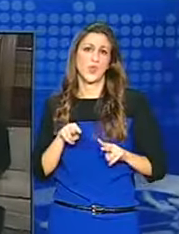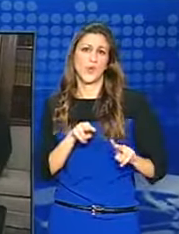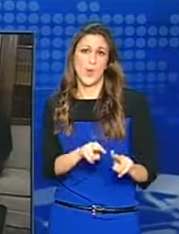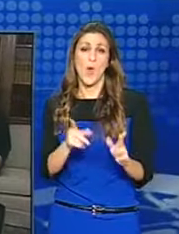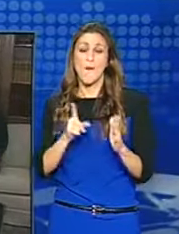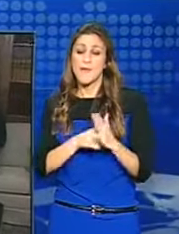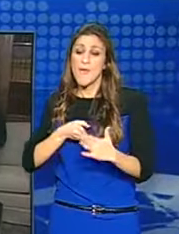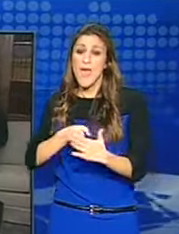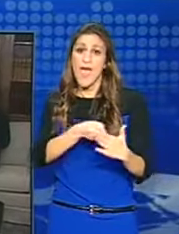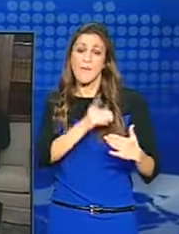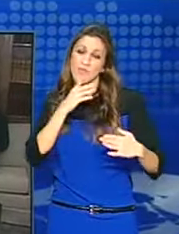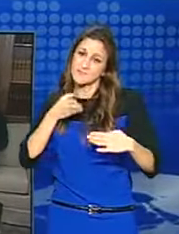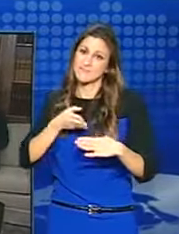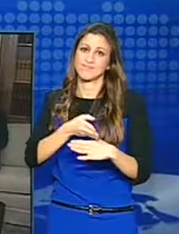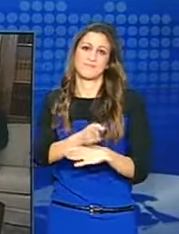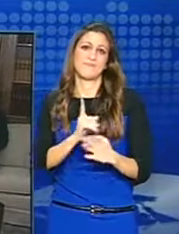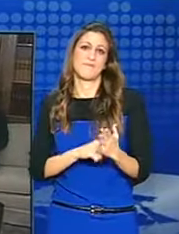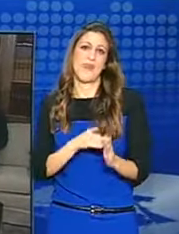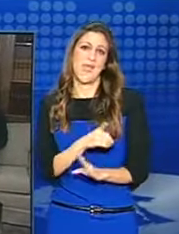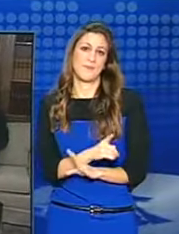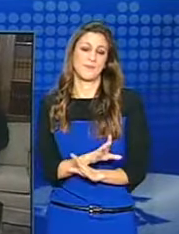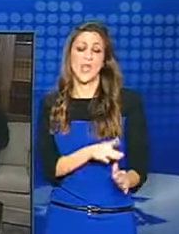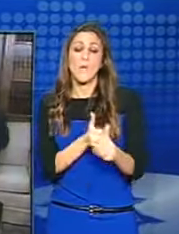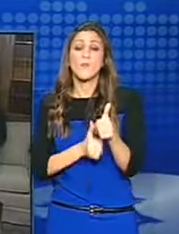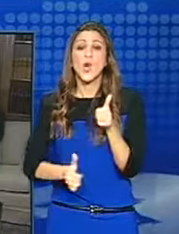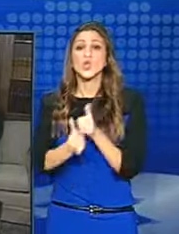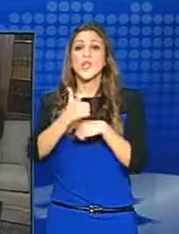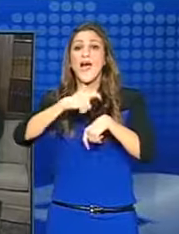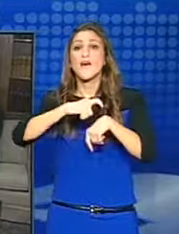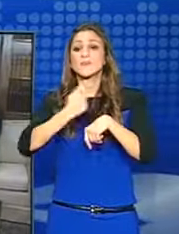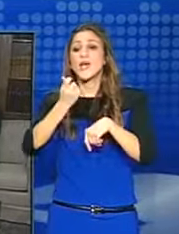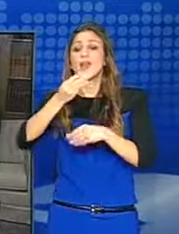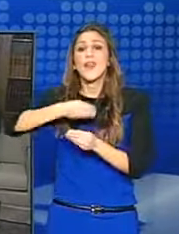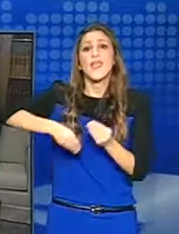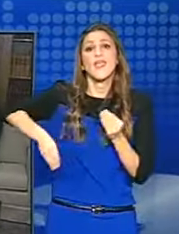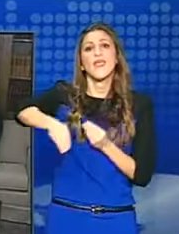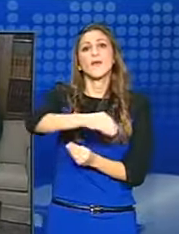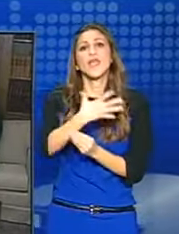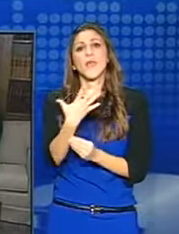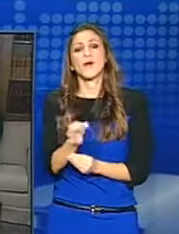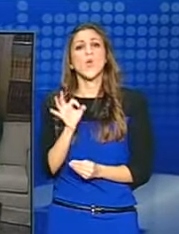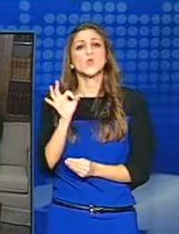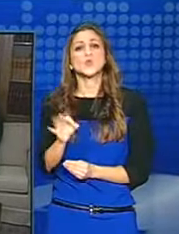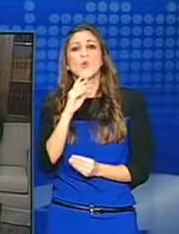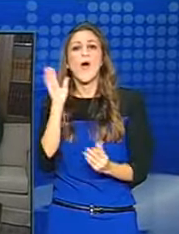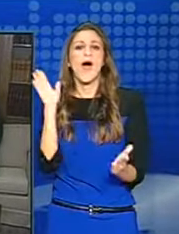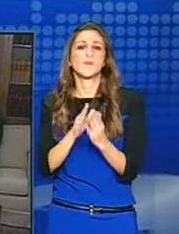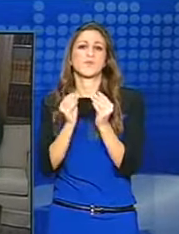ξεπεράσουμε δυσκολίες και εμπόδια και έδωσε προτεραιότητα στην ενίσχυση της ρευστότητας στην αγορά για την επίλυση των προβλημάτων ο πρόεδρος της